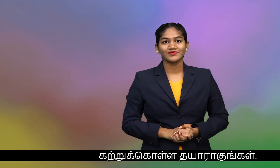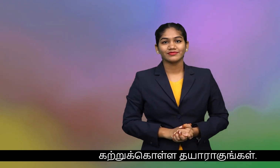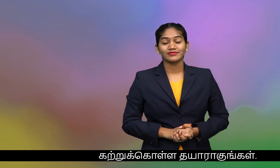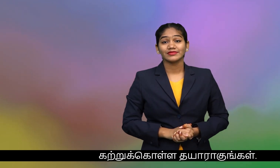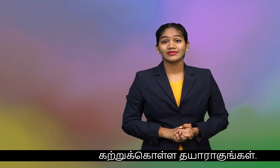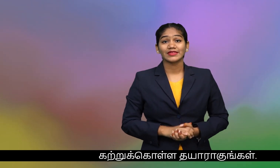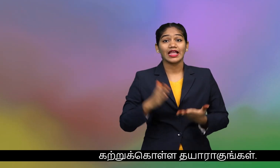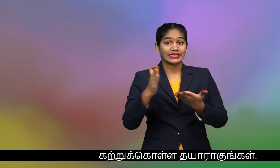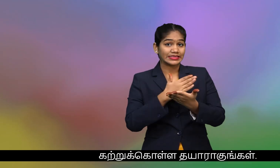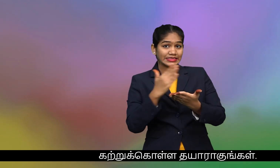கற்றுக்கொள்ள தயாராகுங்கள்.